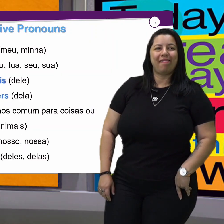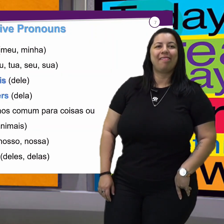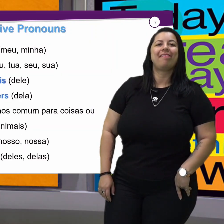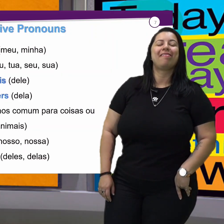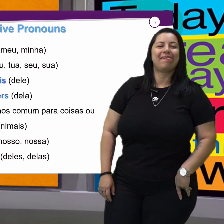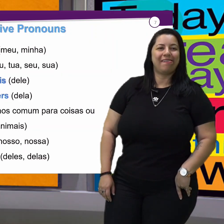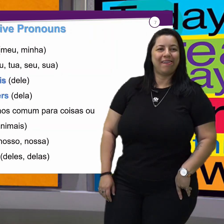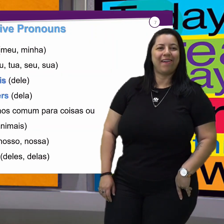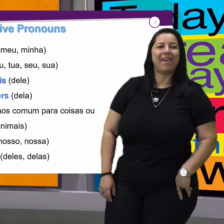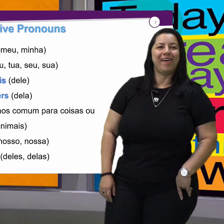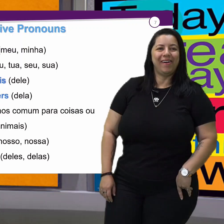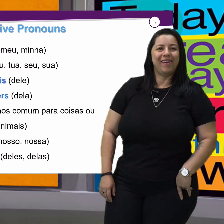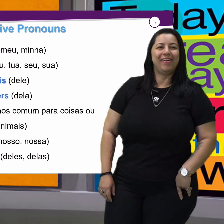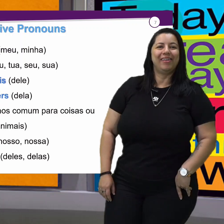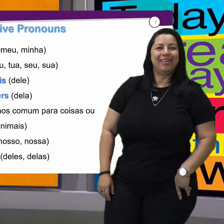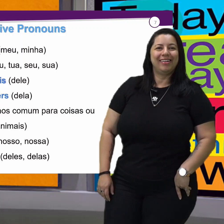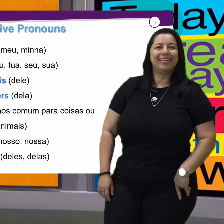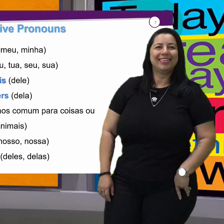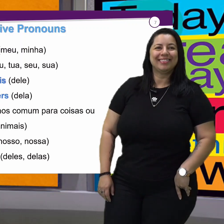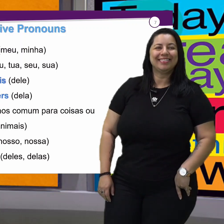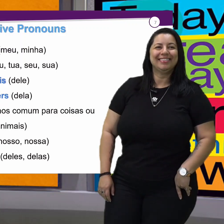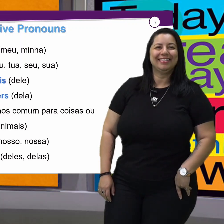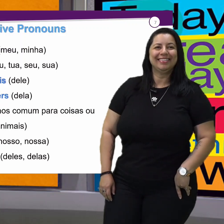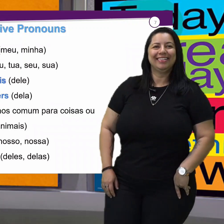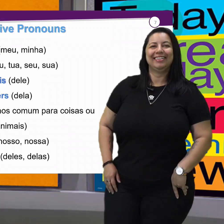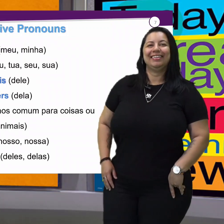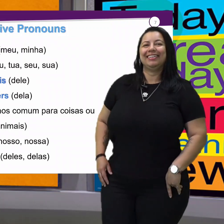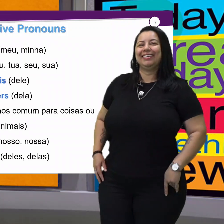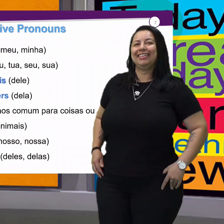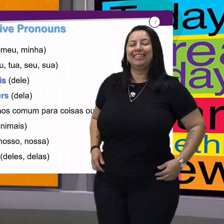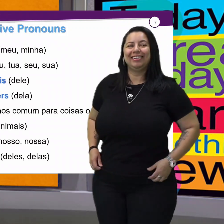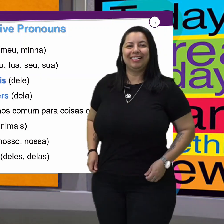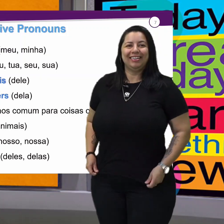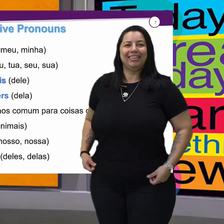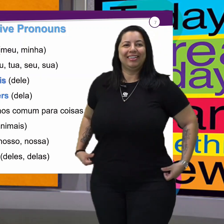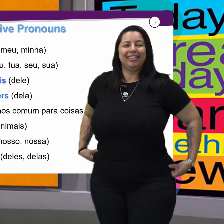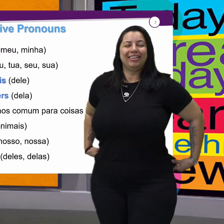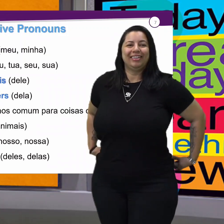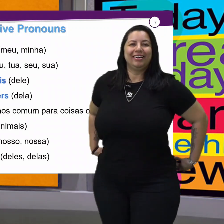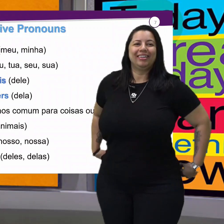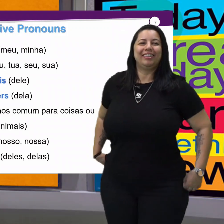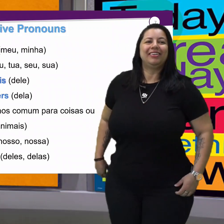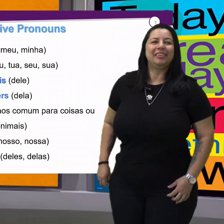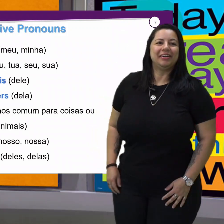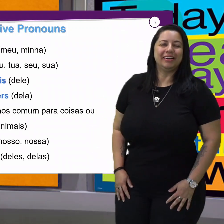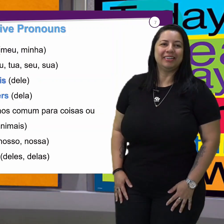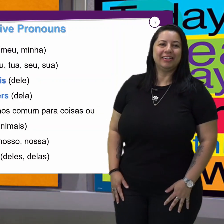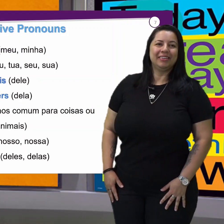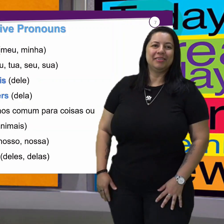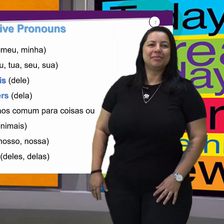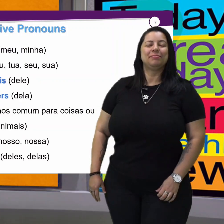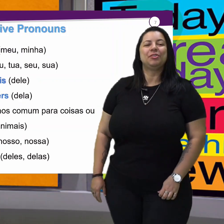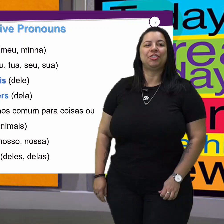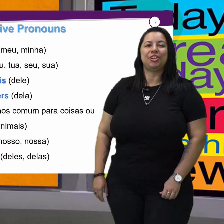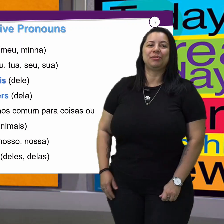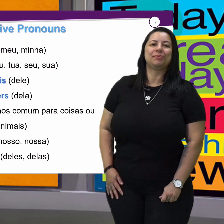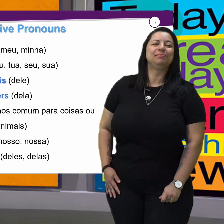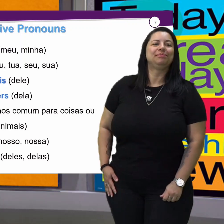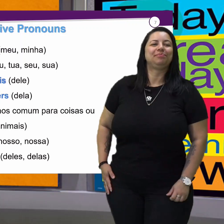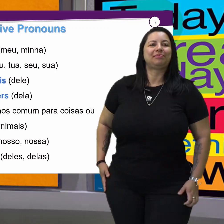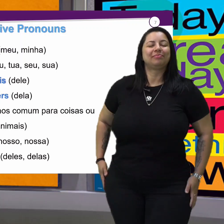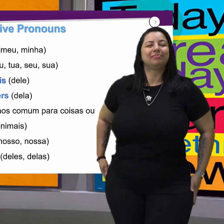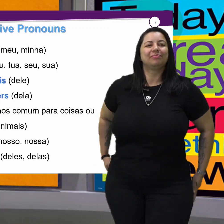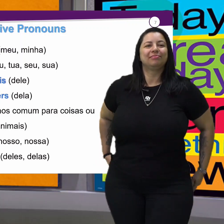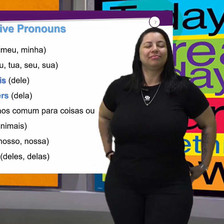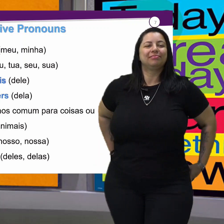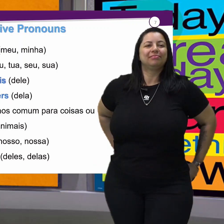S no final. Aí, a parte boa é que o his e o its permanece do mesmo